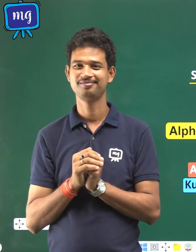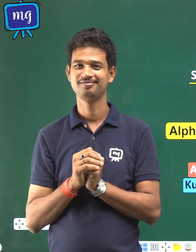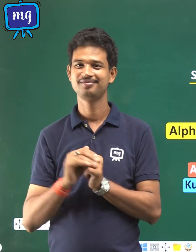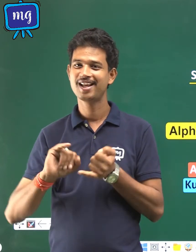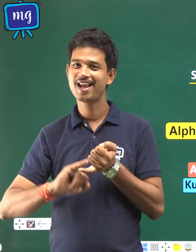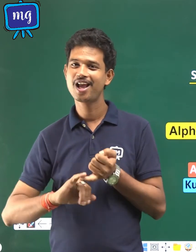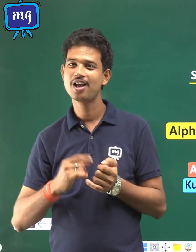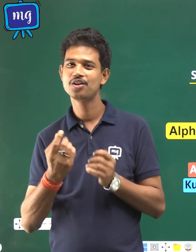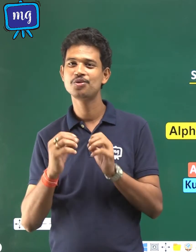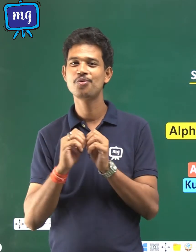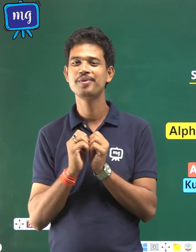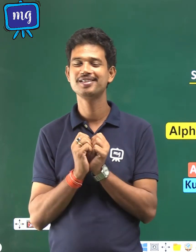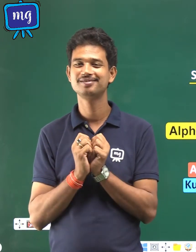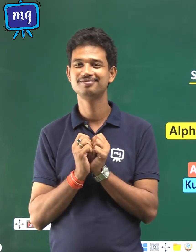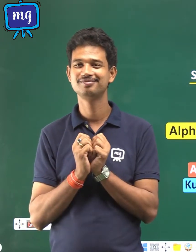Subject